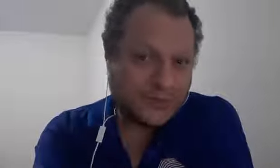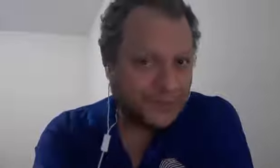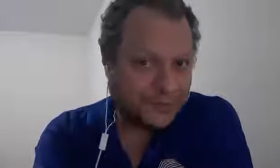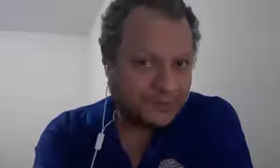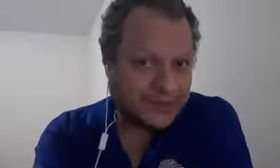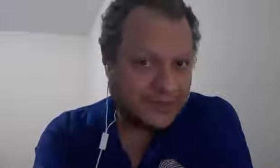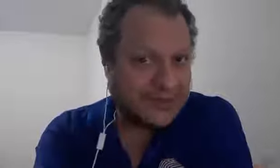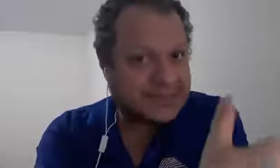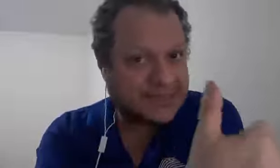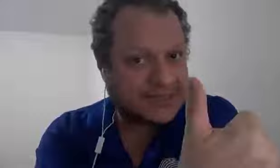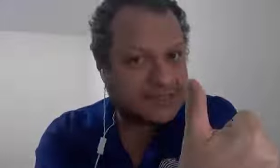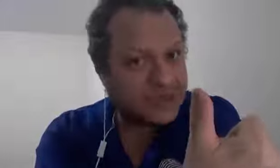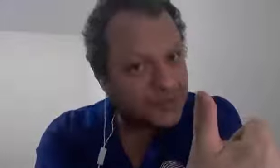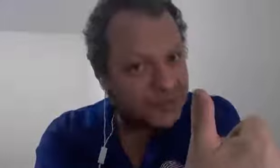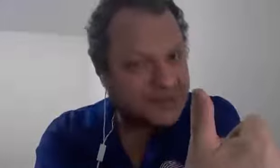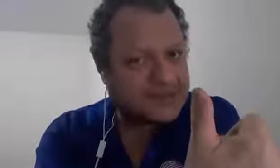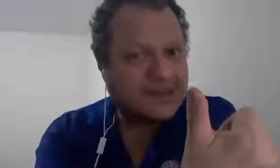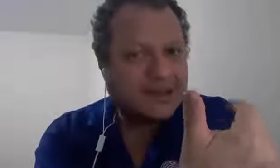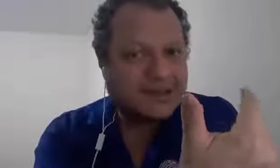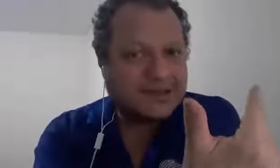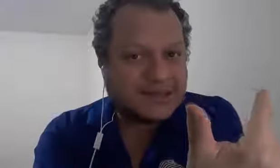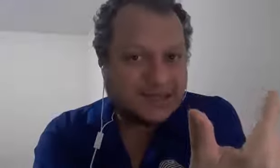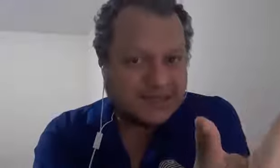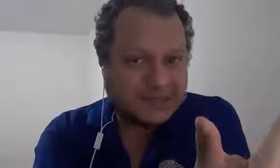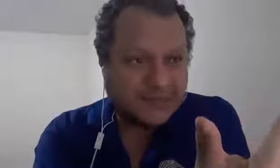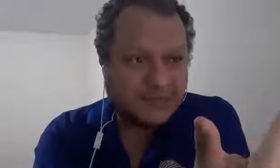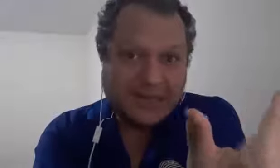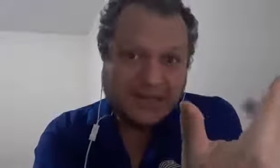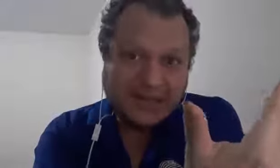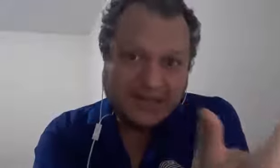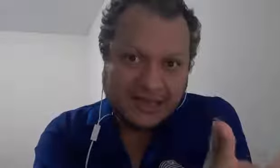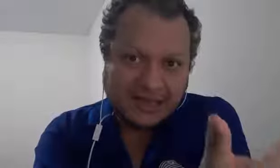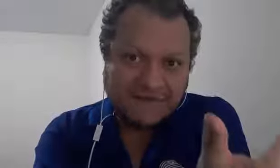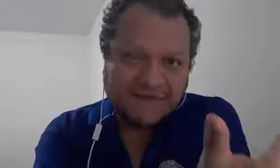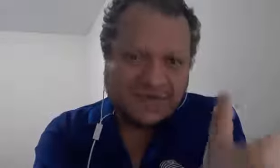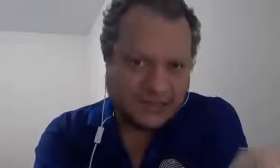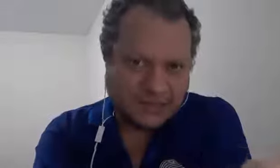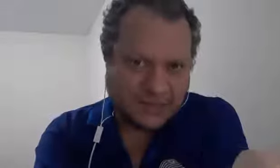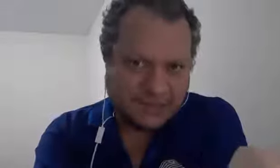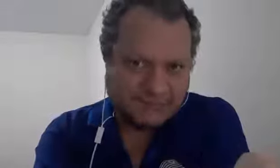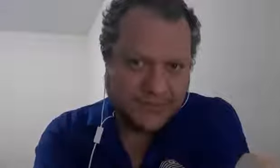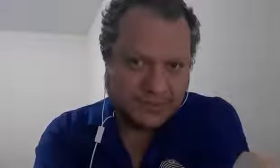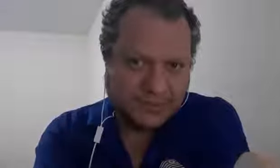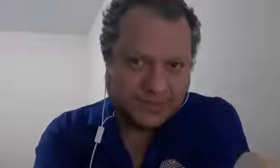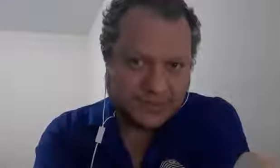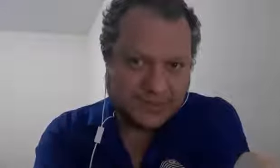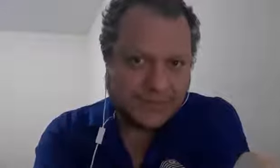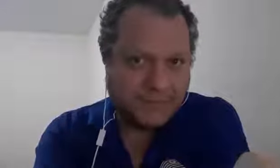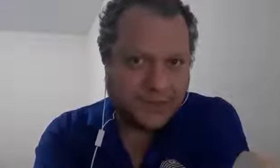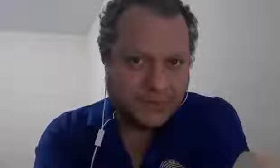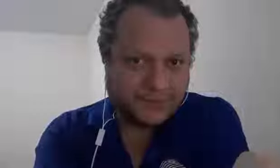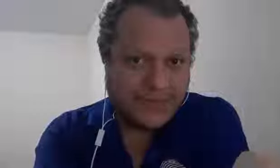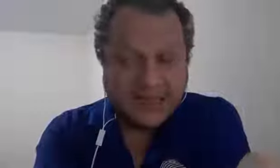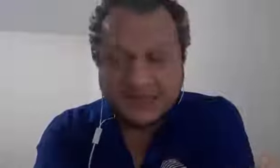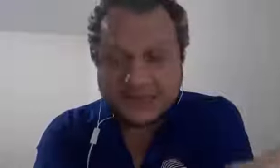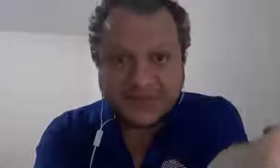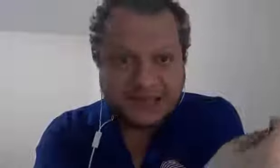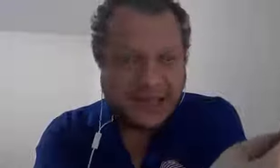metrô, das linhas azuis, das linhas vermelha e verde, né, do metrô de São Paulo. E são sinais